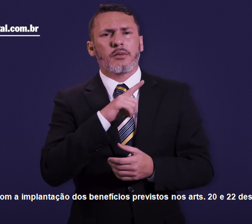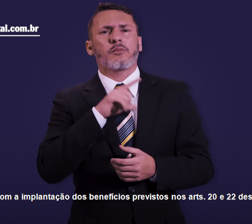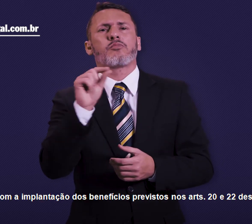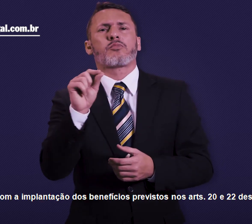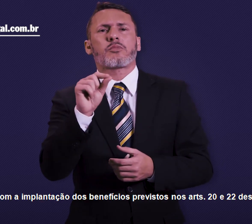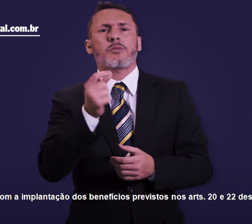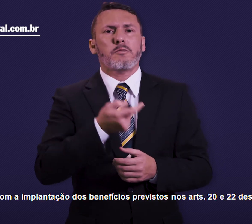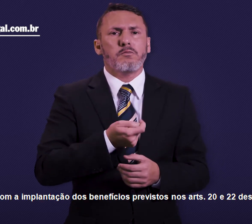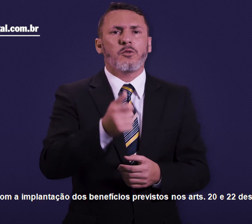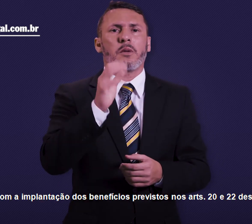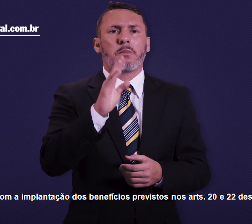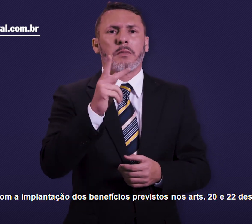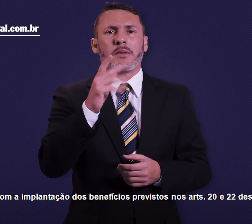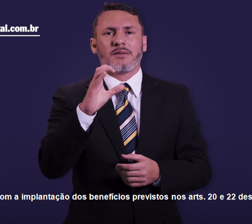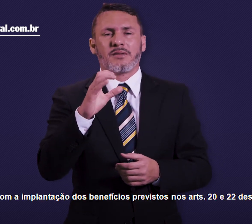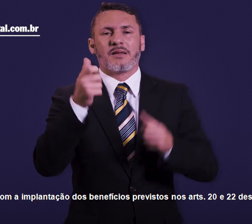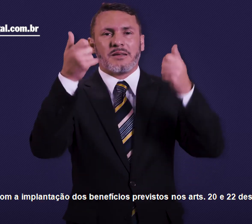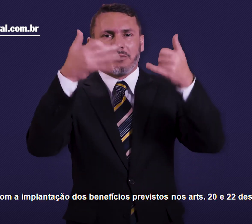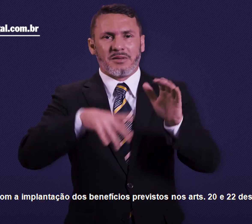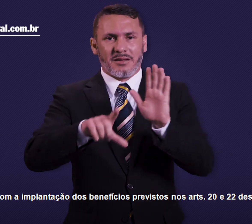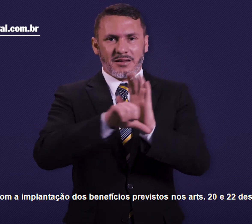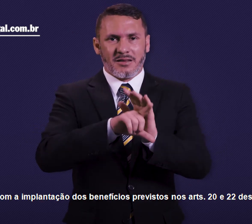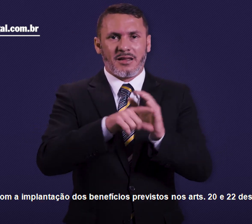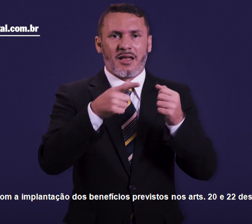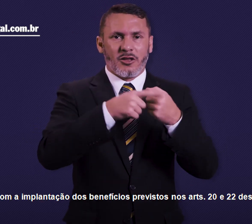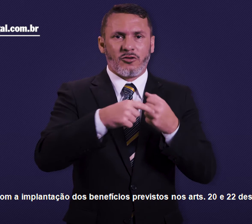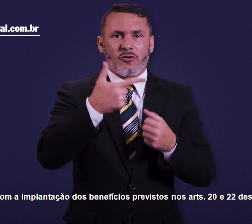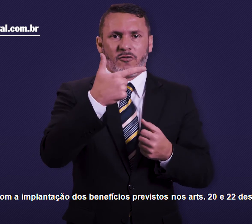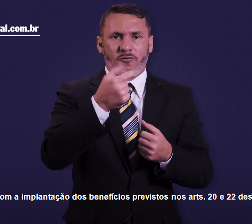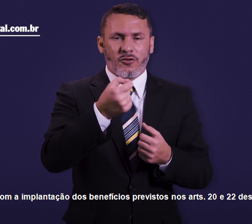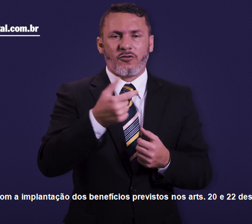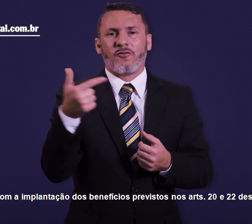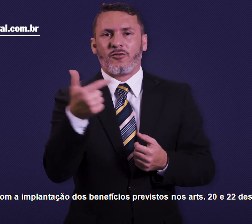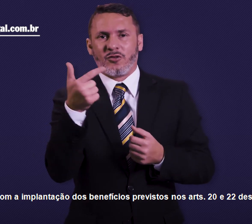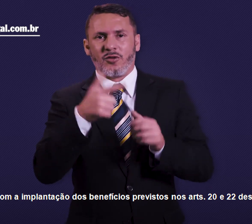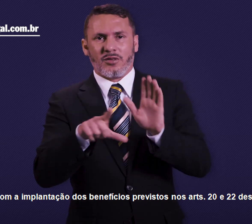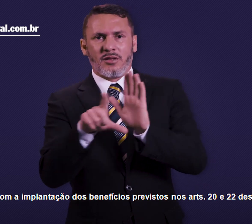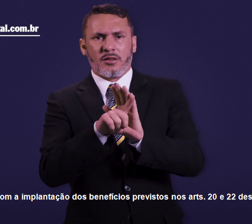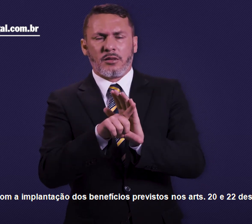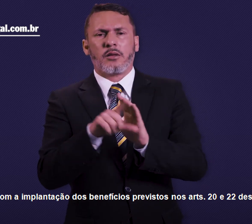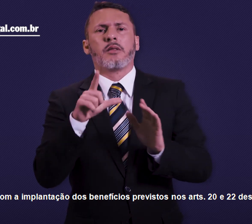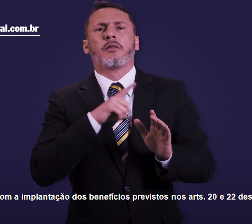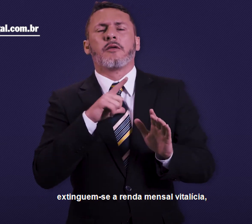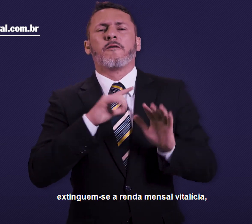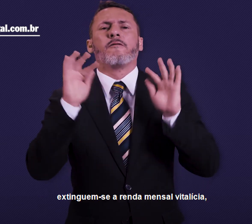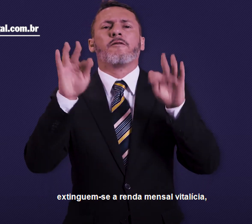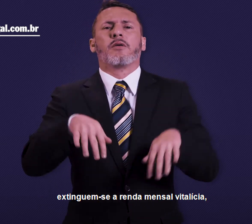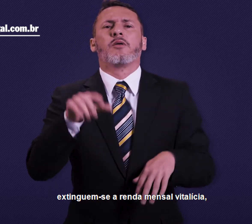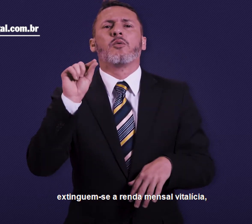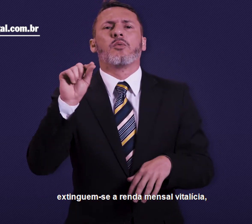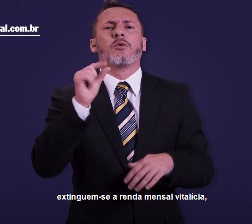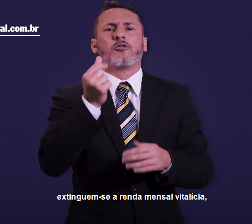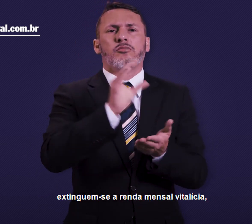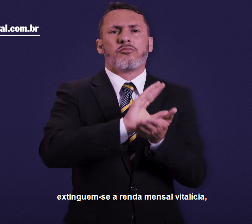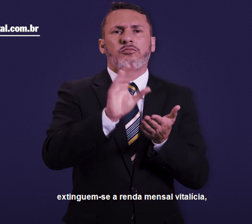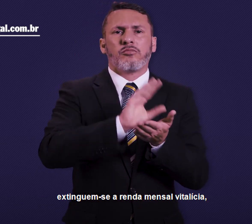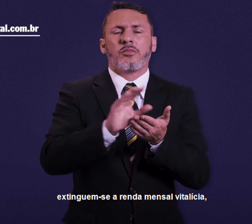a implantação dos benefícios previstos nos artigos 20 e 22 desta lei, extinguem-se a renda